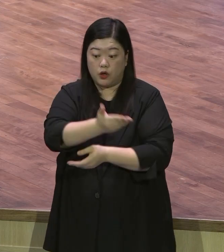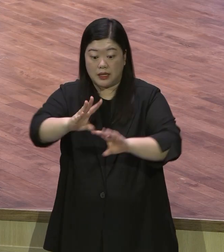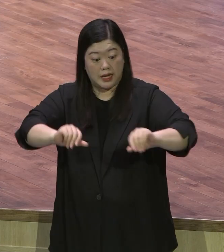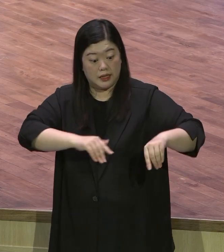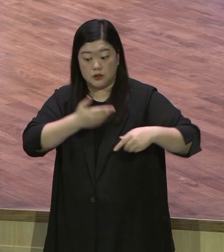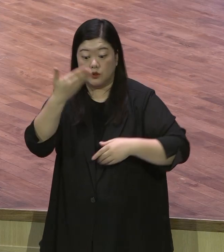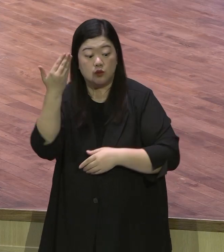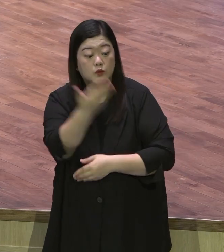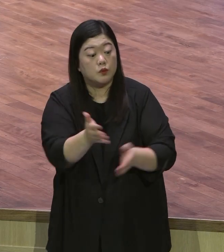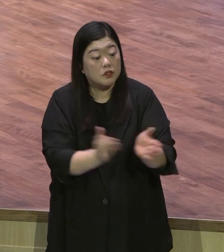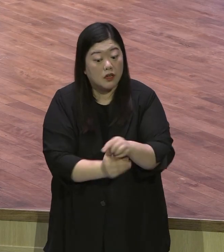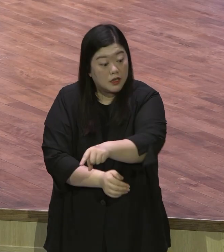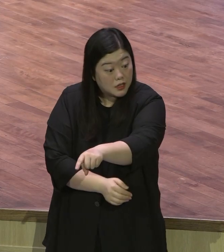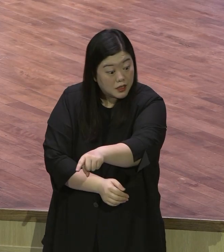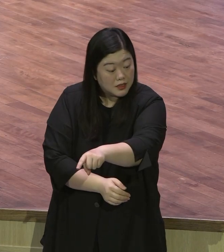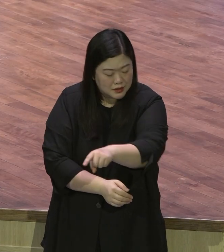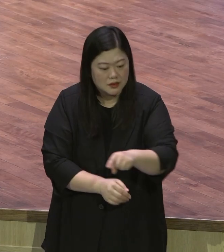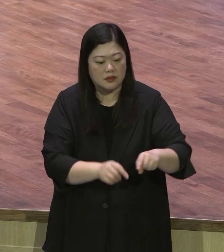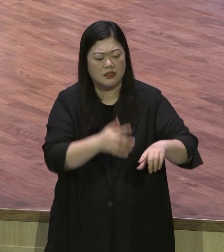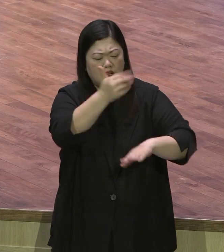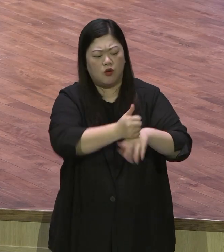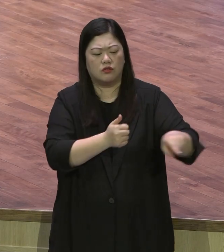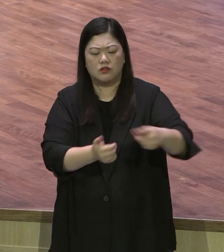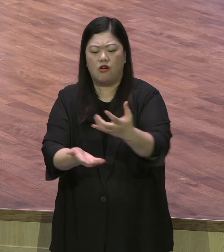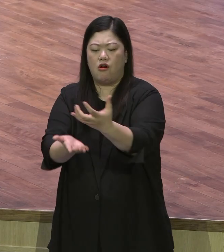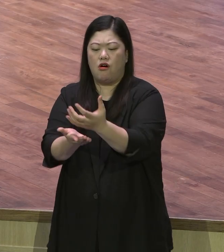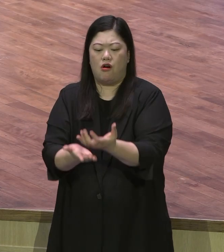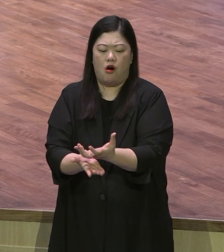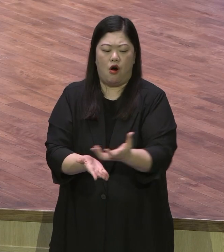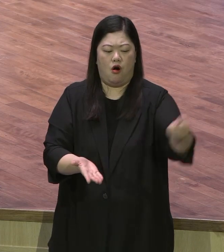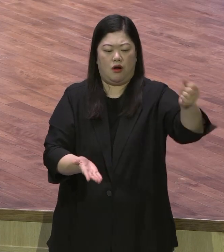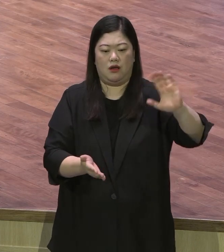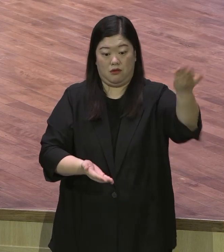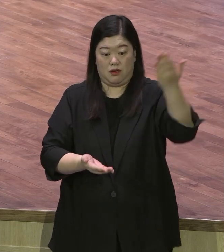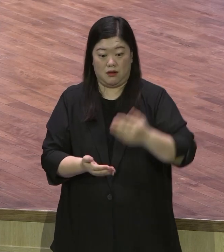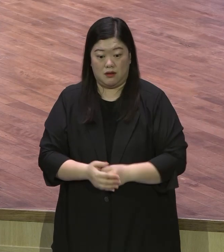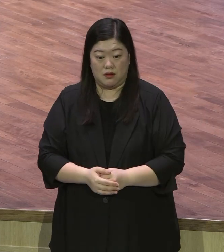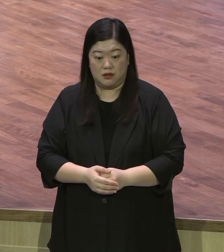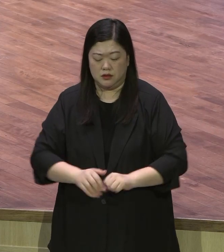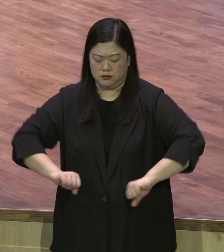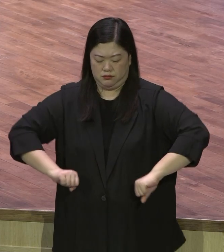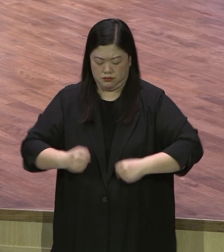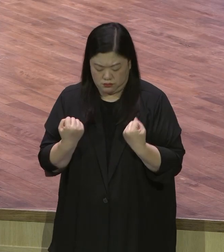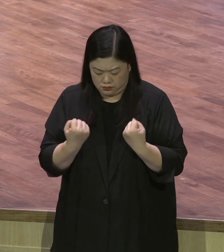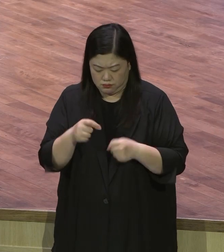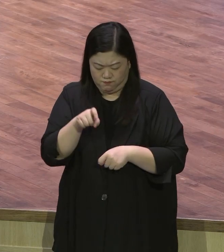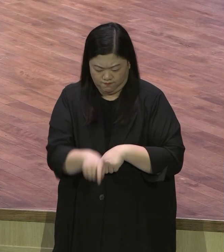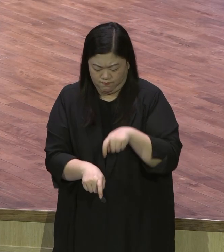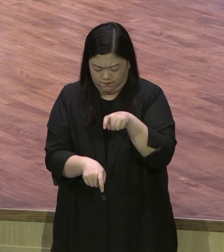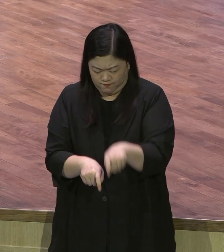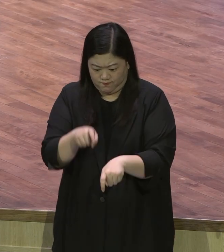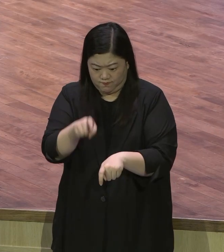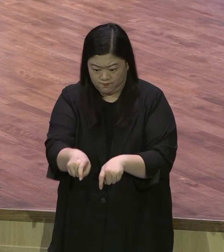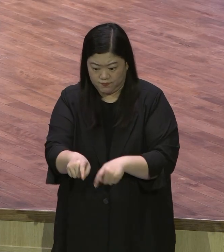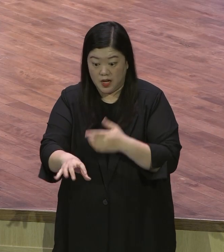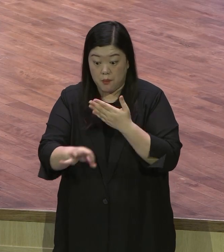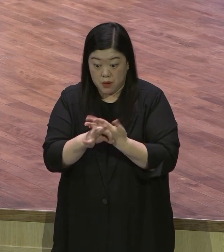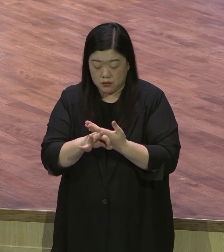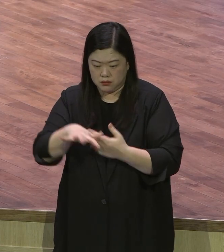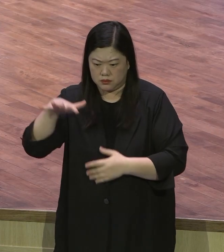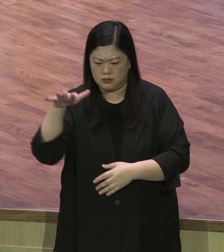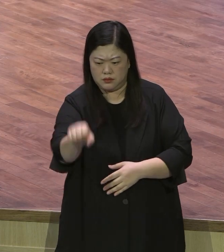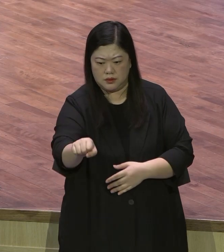그것을 얻게 되리라 그랬어요. 얻게 되리라. 순종하면 실행하면 얻게 되리라.